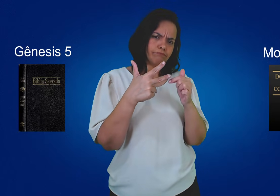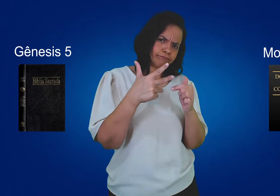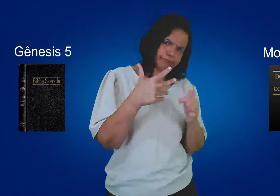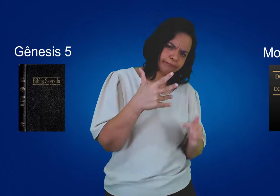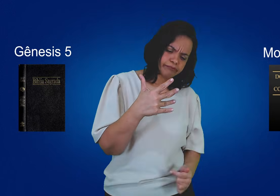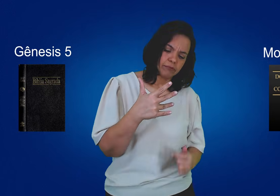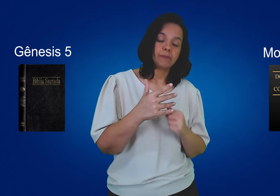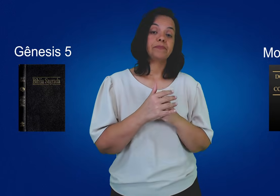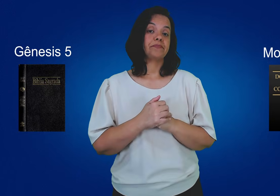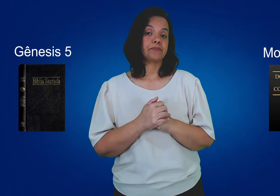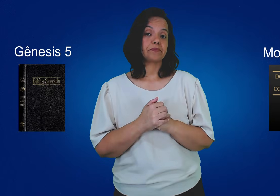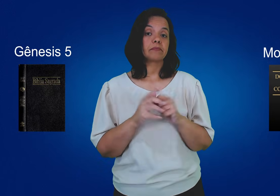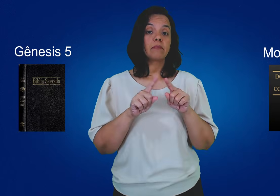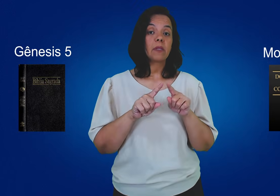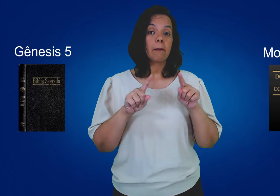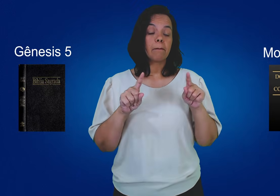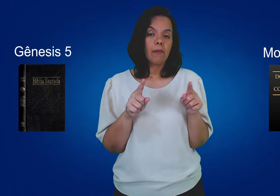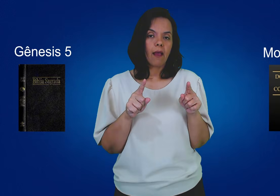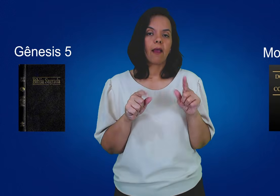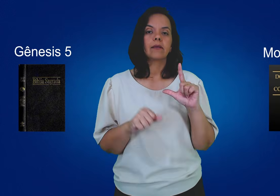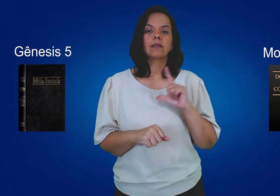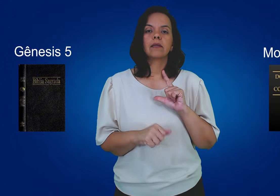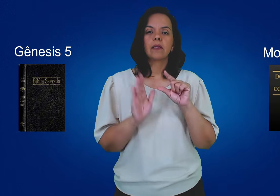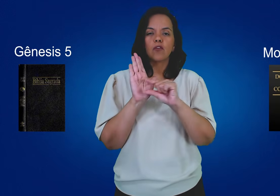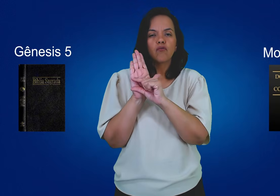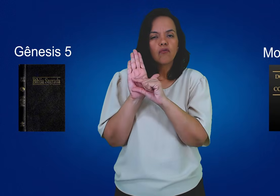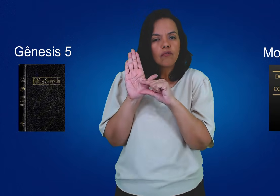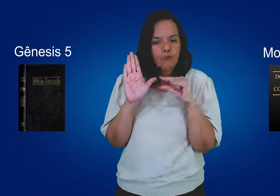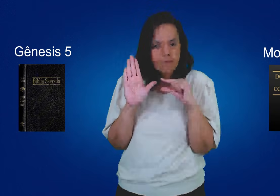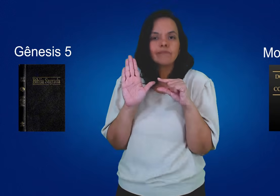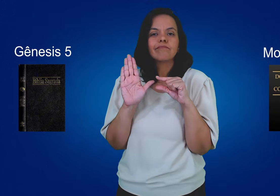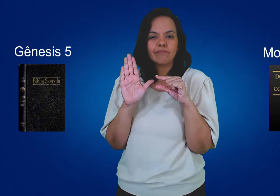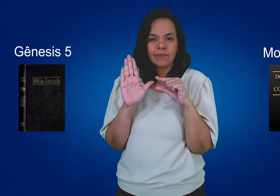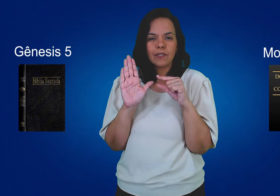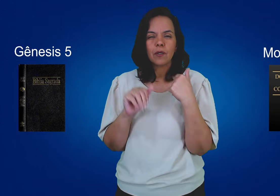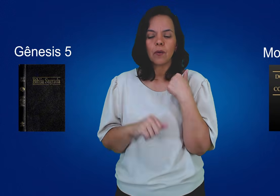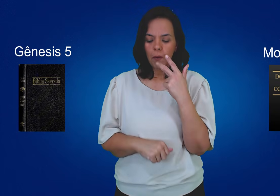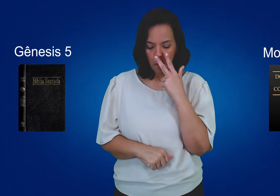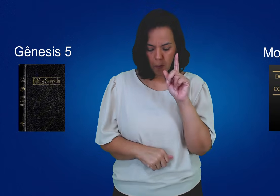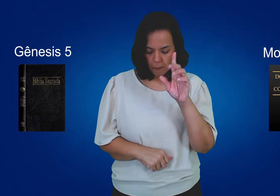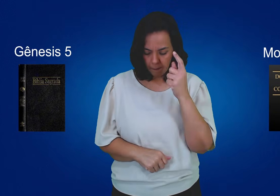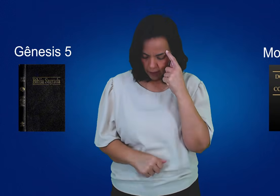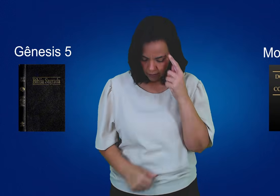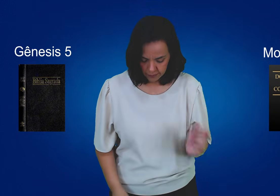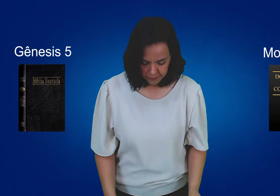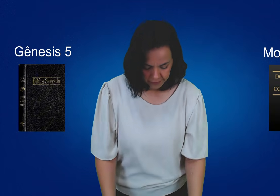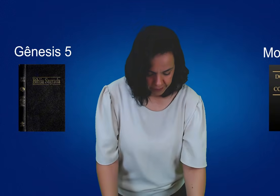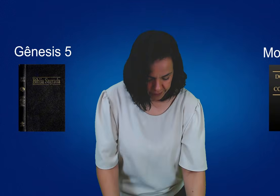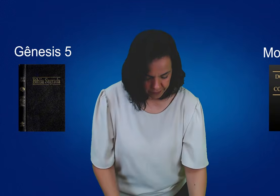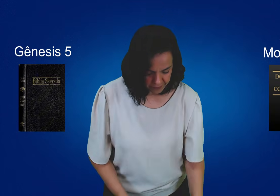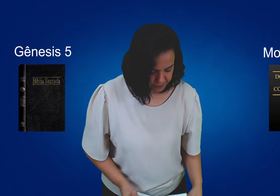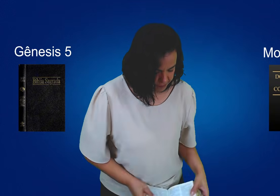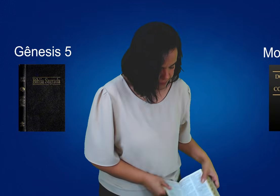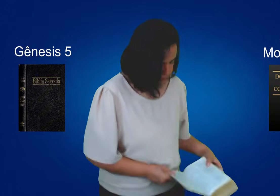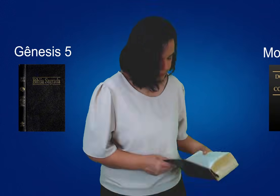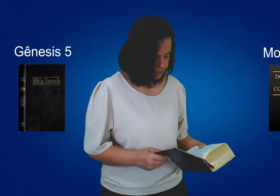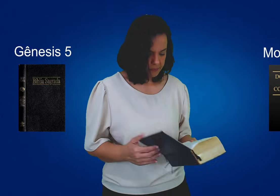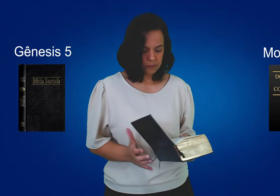Sete e vários outros filhos. Bem, e tem um versículo aqui.